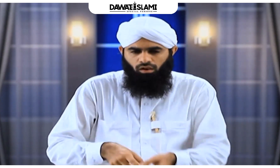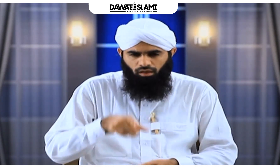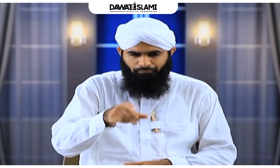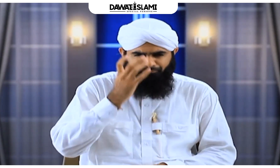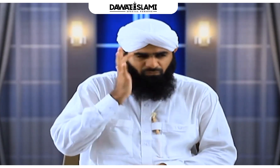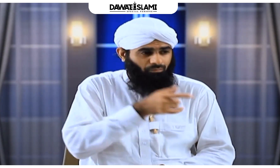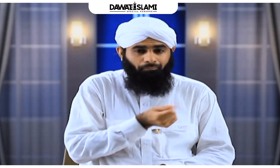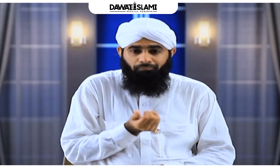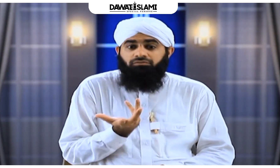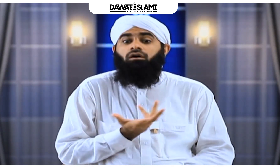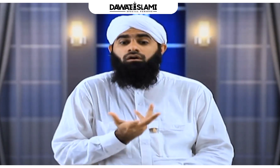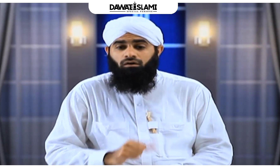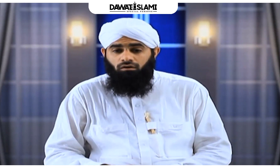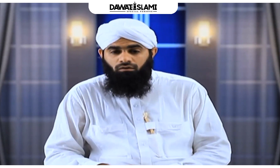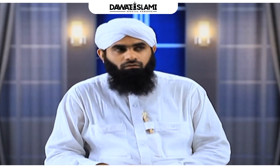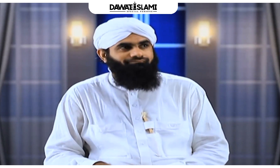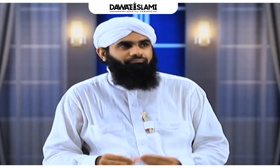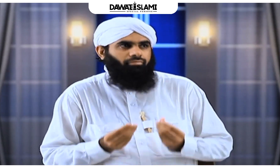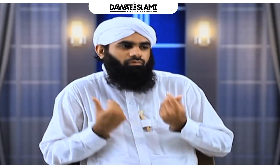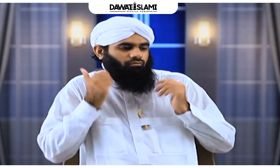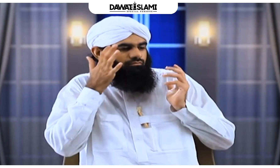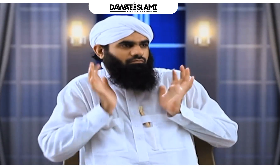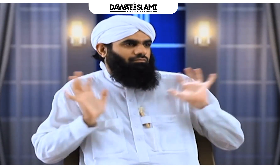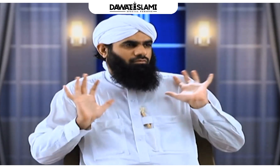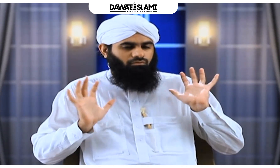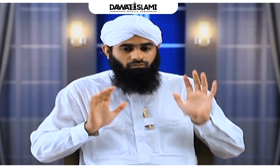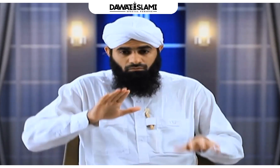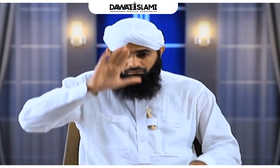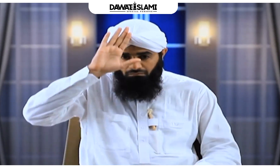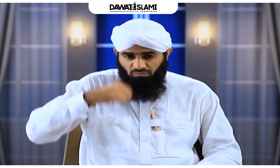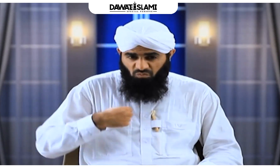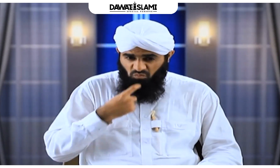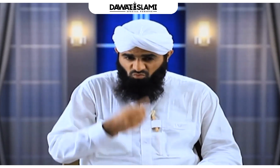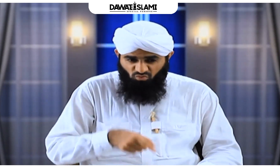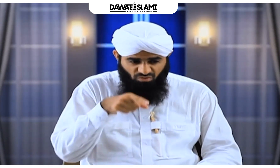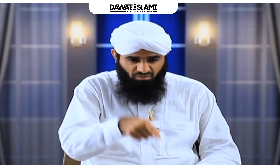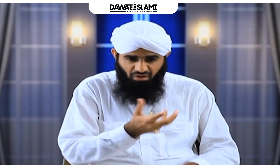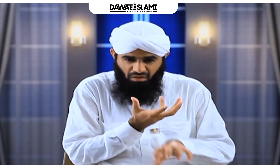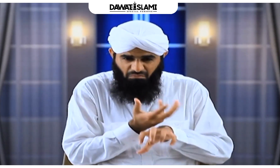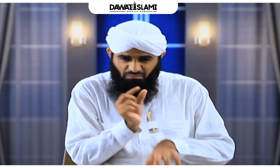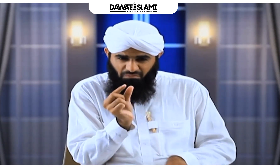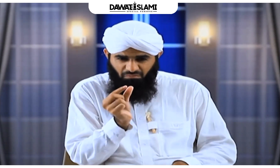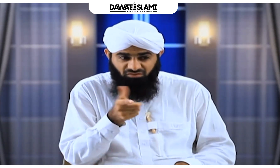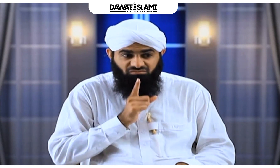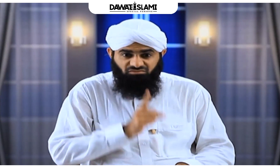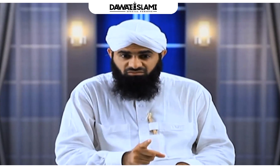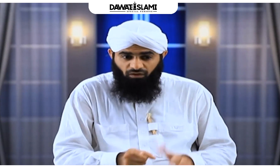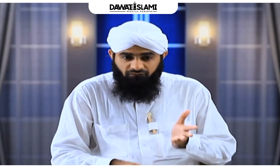ہو؟ اس نے عرض کی، نہیں۔ بادشاہ بولا، یہ پتھر کے ٹکڑے دراصل